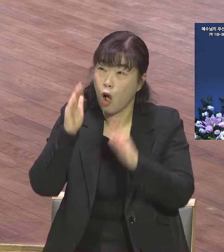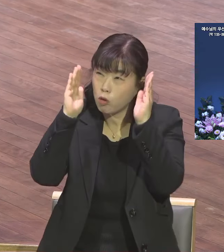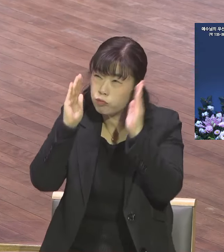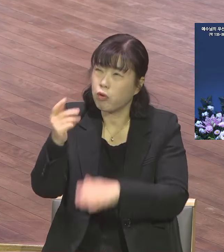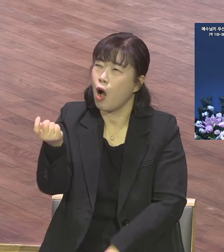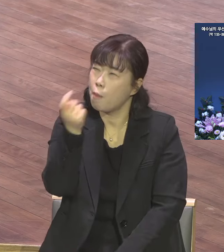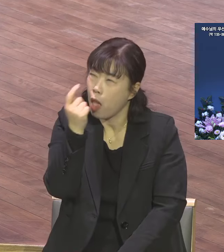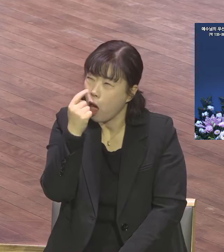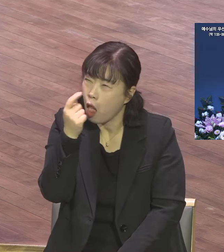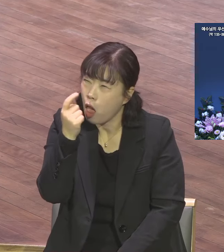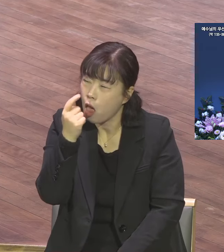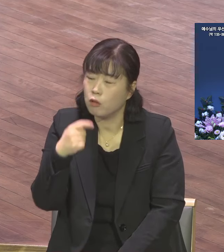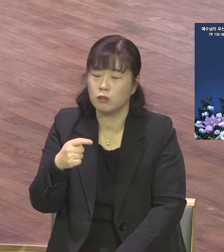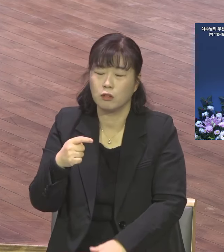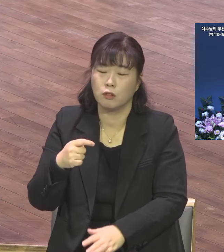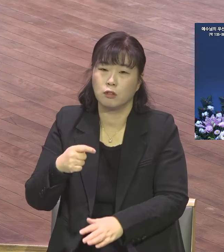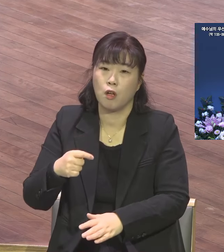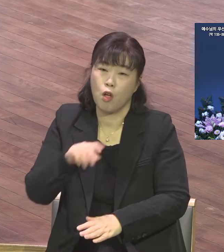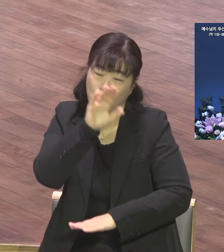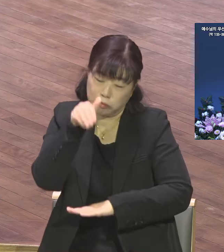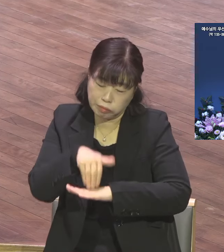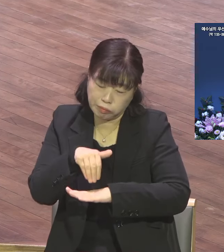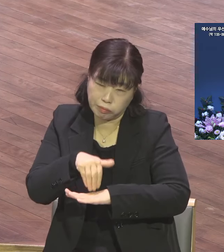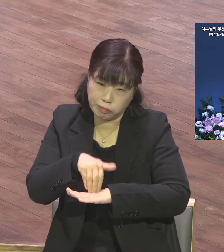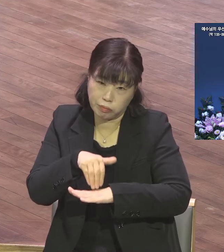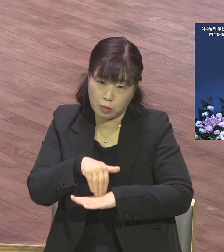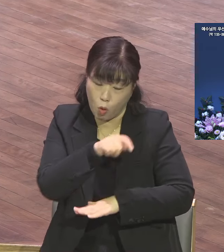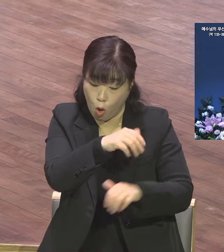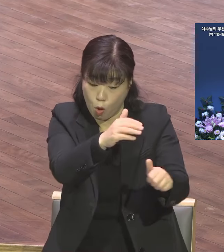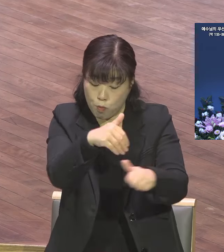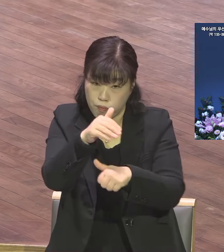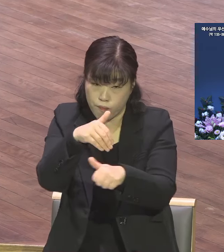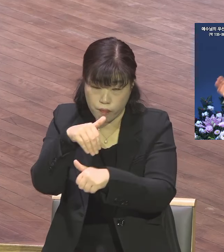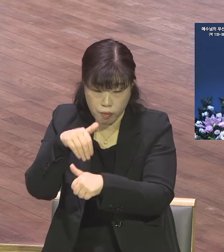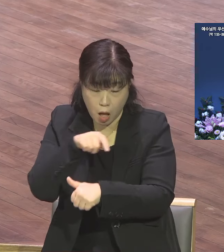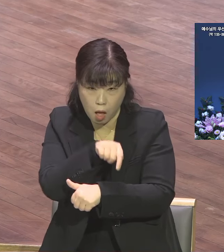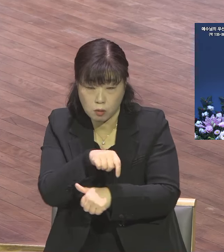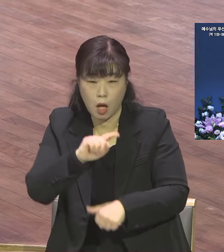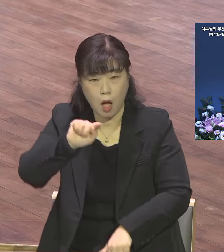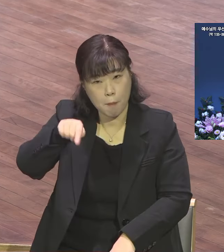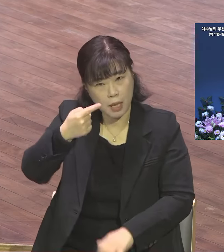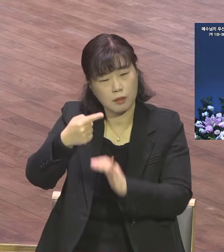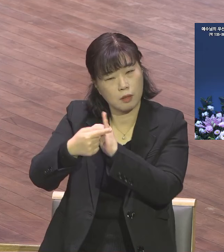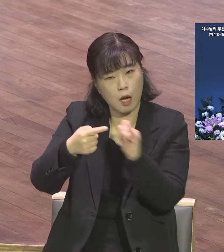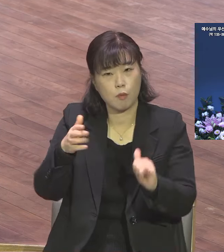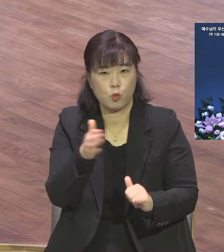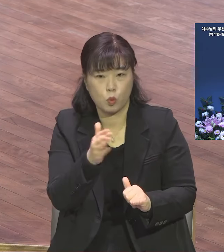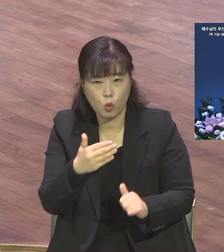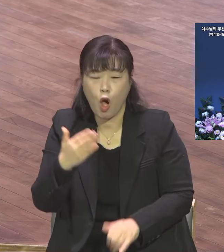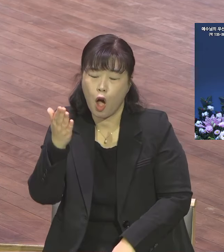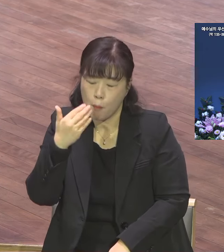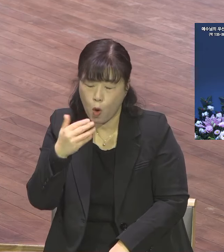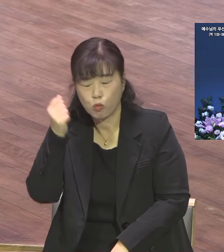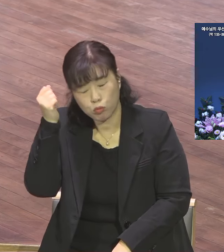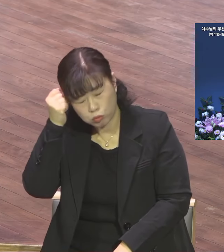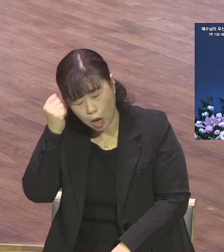많이 봤지만은 현지인 불러다가 먹고 재우면서 훈련시기를 보내는 걸 처음 본다.